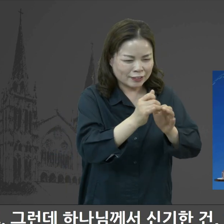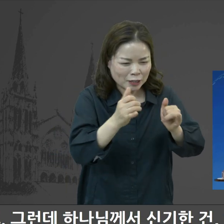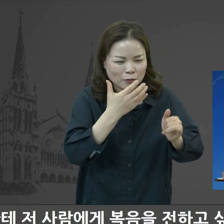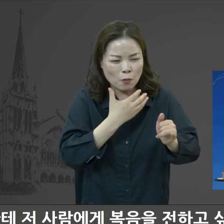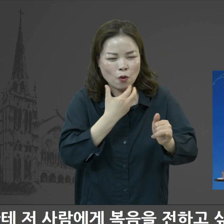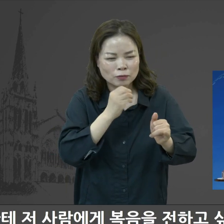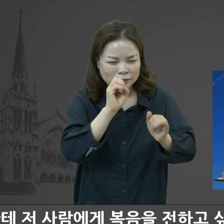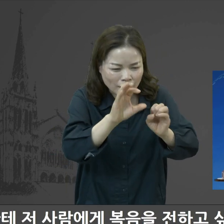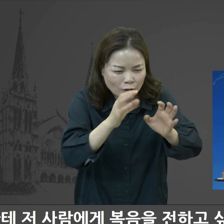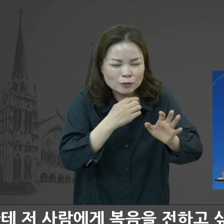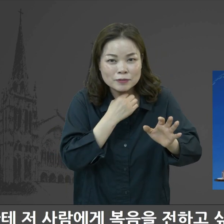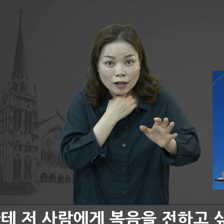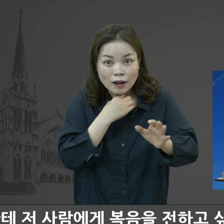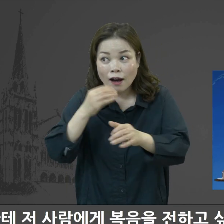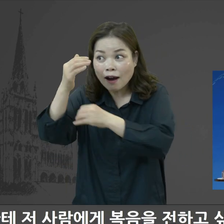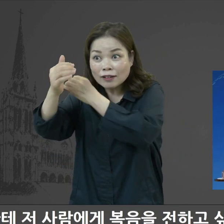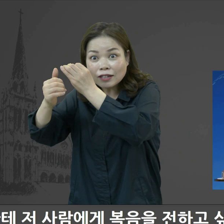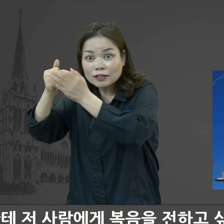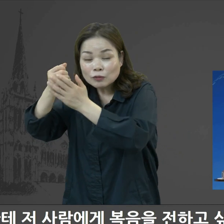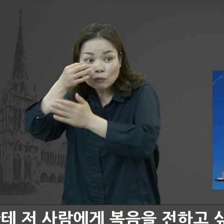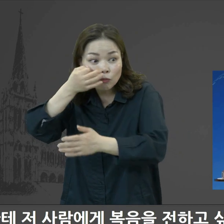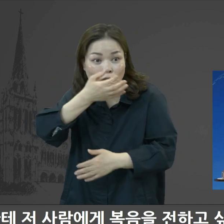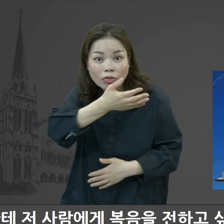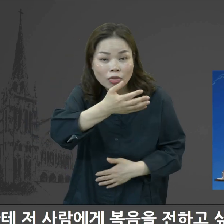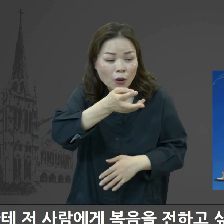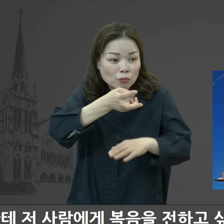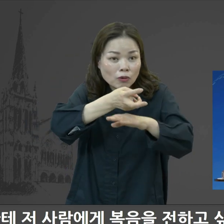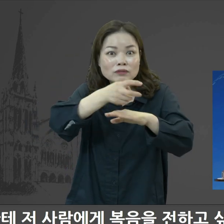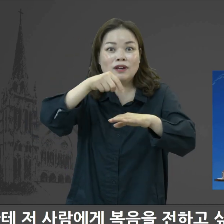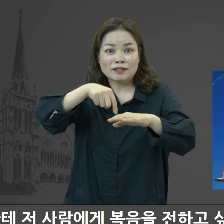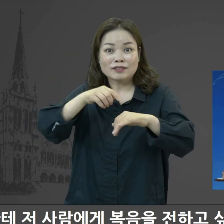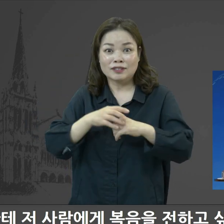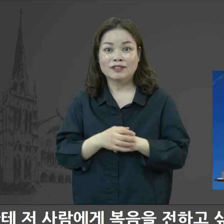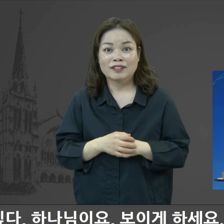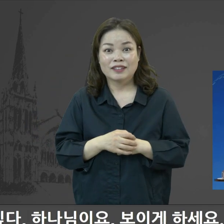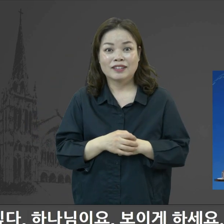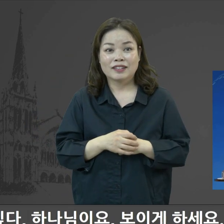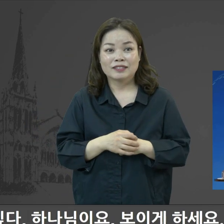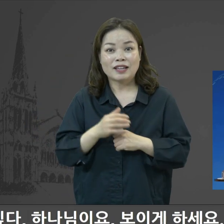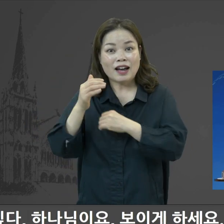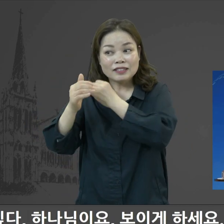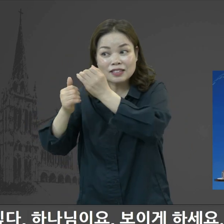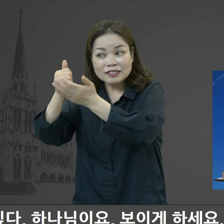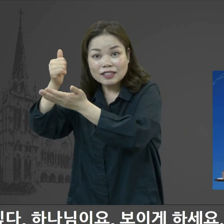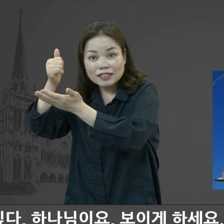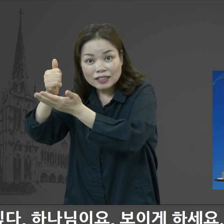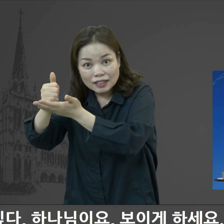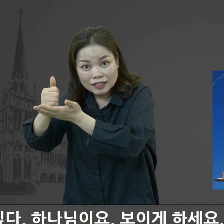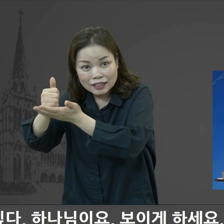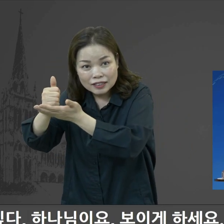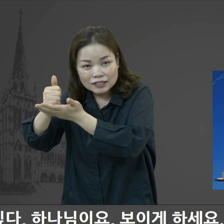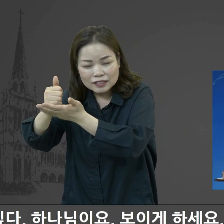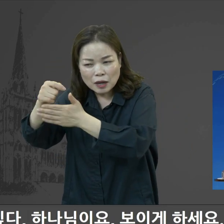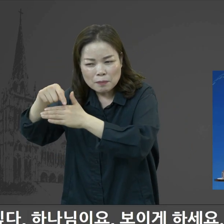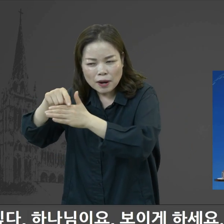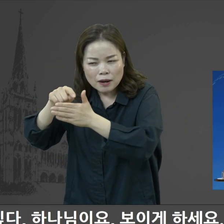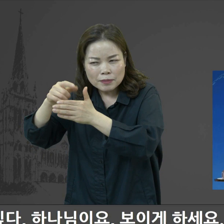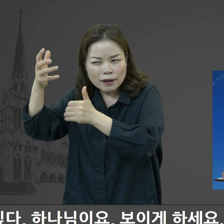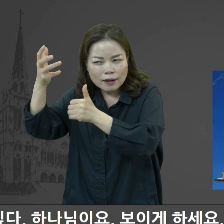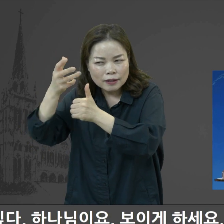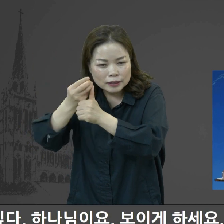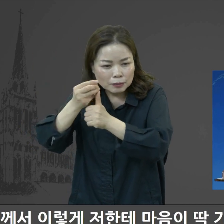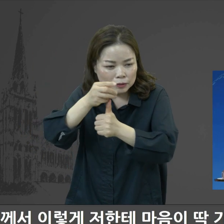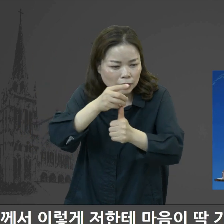사람한테 복음을 전하고 싶다, 하나님이요 보이게 하세요. 버스 안에서도. 그러니까 그 하나님께서 이렇게 저한테 마음이 딱 가게 하시는